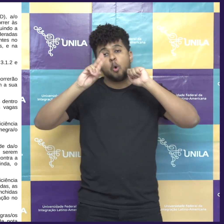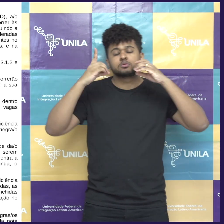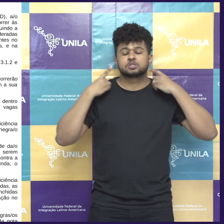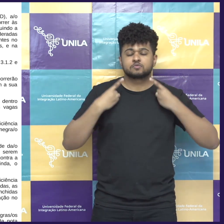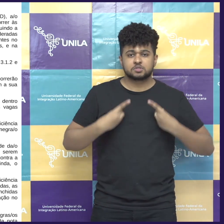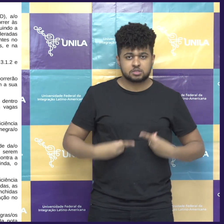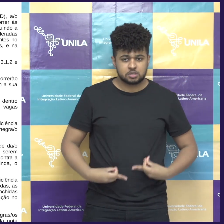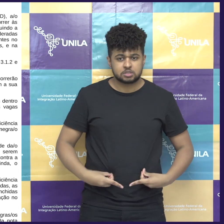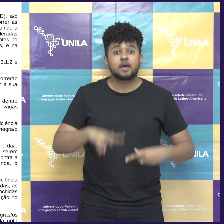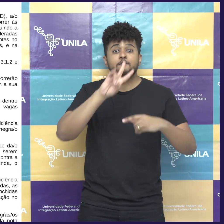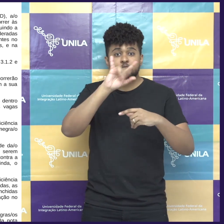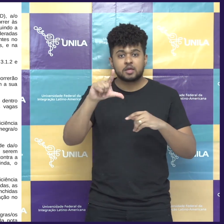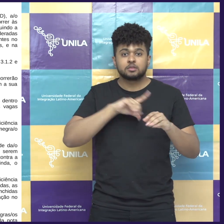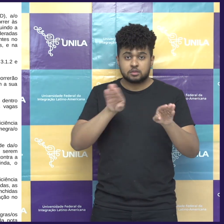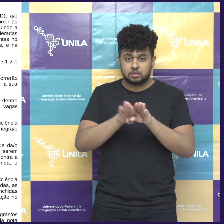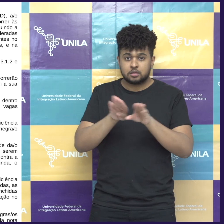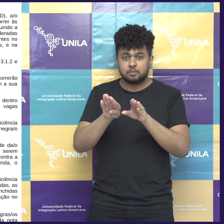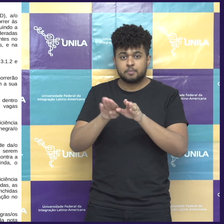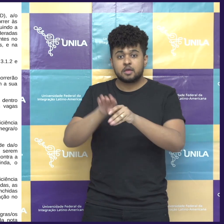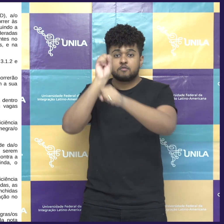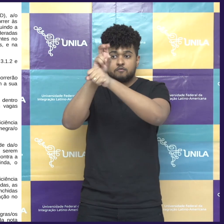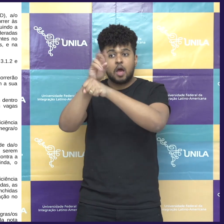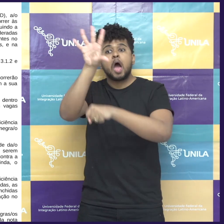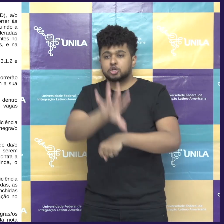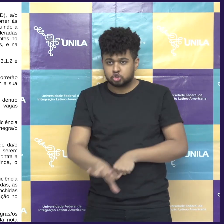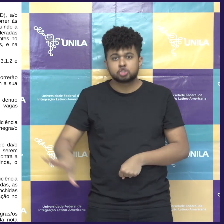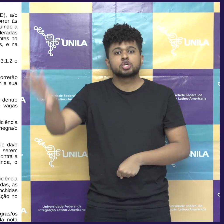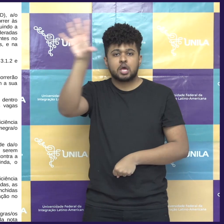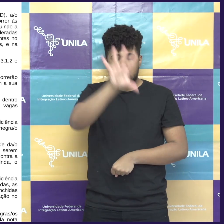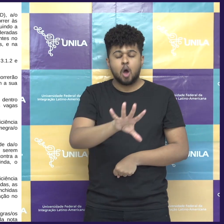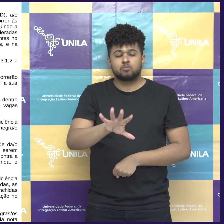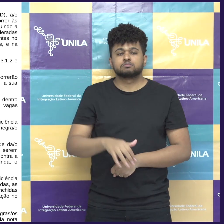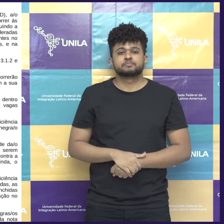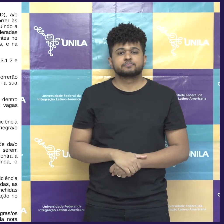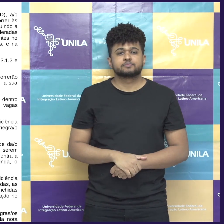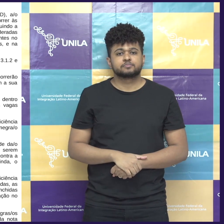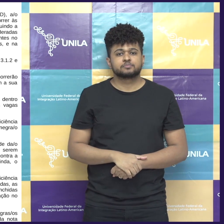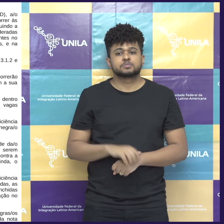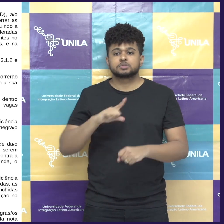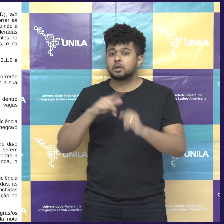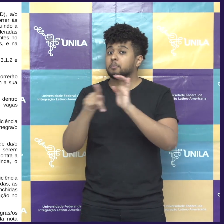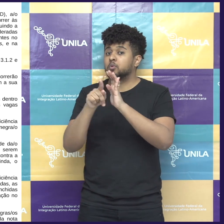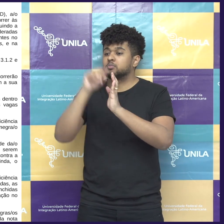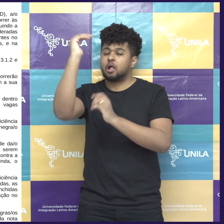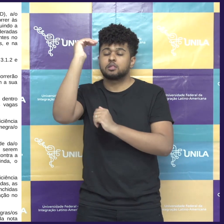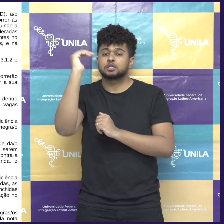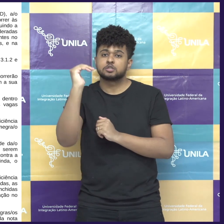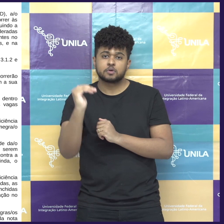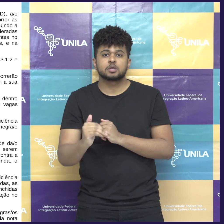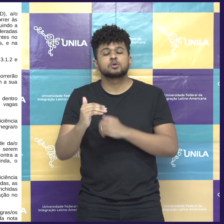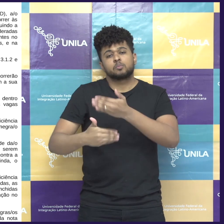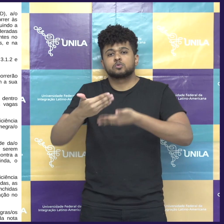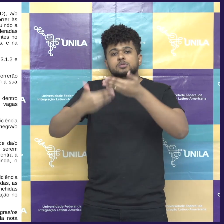deficiência concorrerão concomitantemente às vagas destinadas à ampla concorrência, de acordo com a sua classificação no